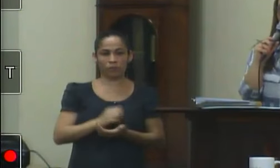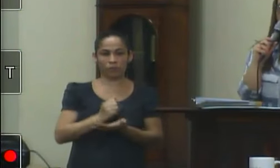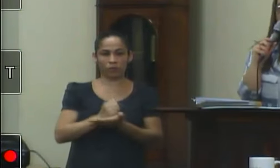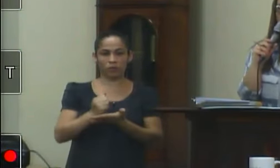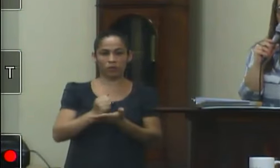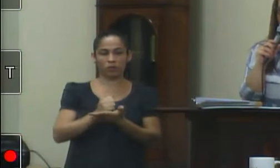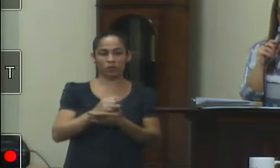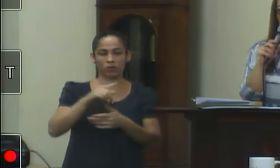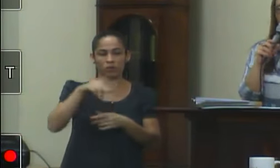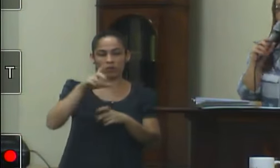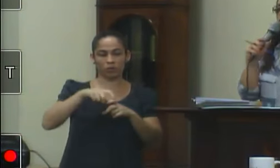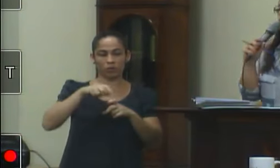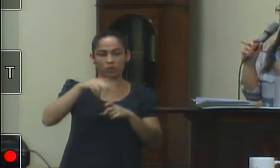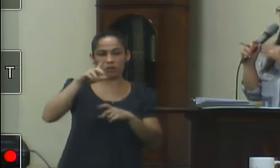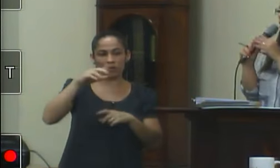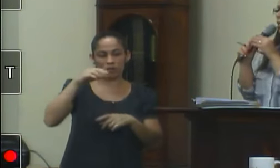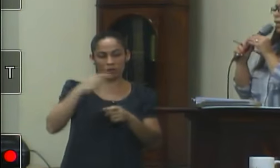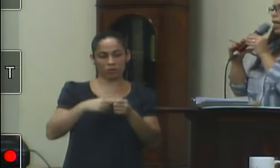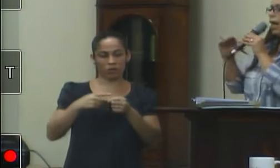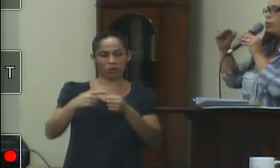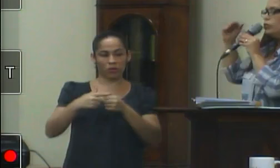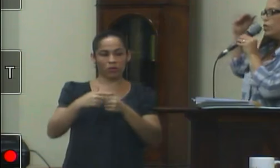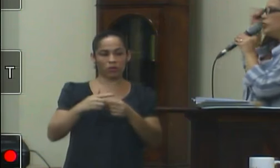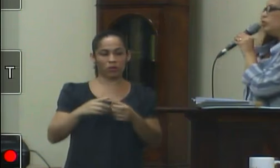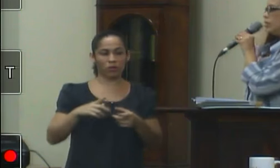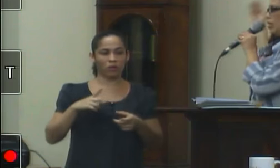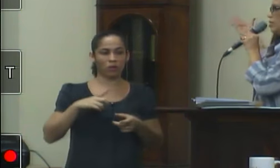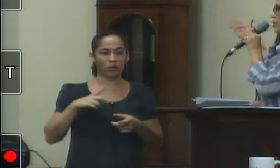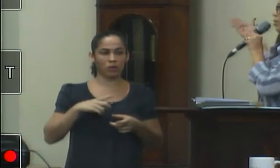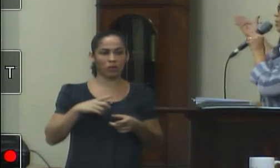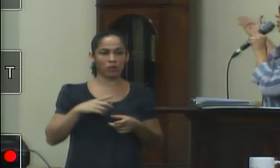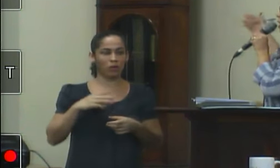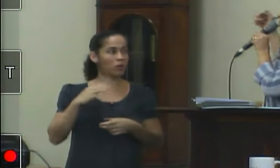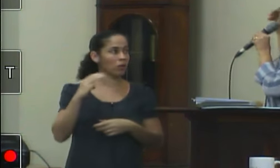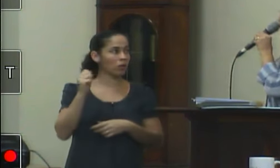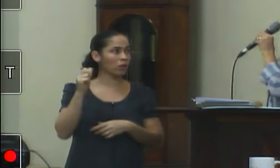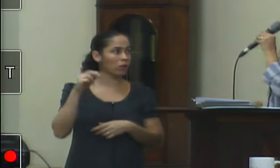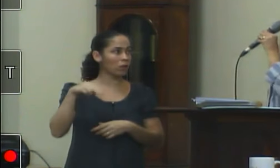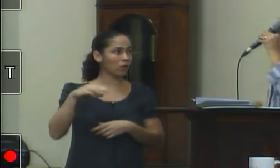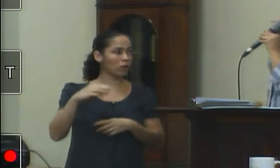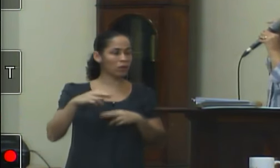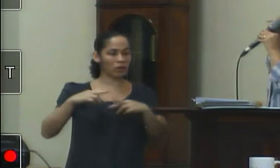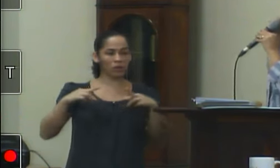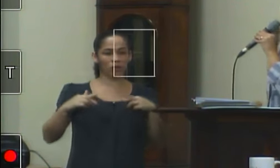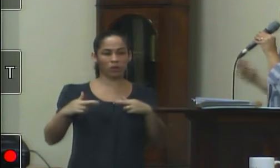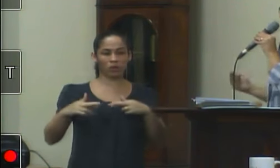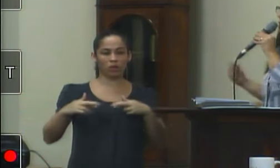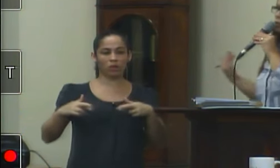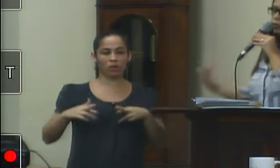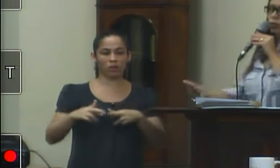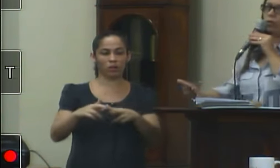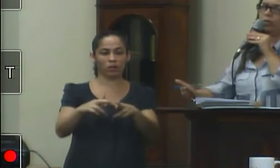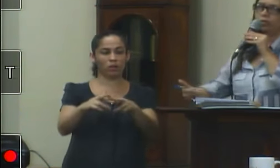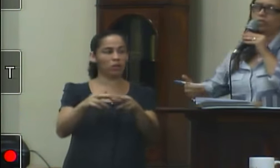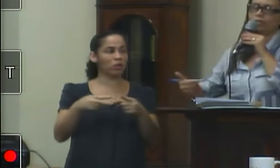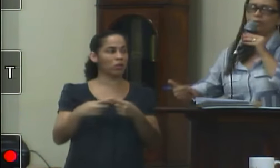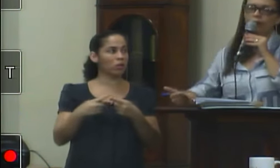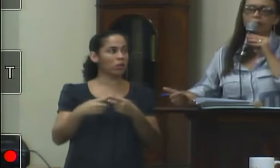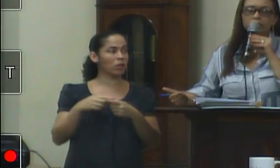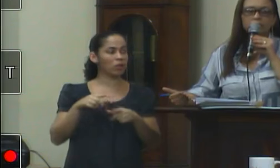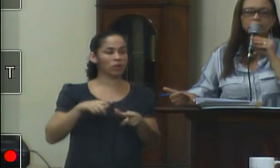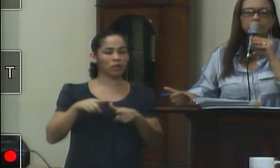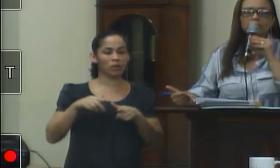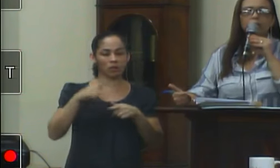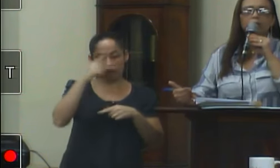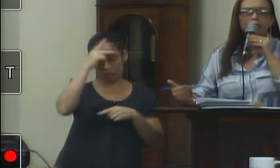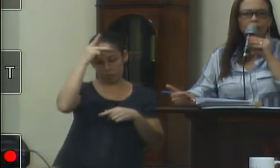tratamento fora do domicílio, nós vimos ali a quantidade de câncer que nós temos, então a quantidade de tratamento de oncologia fora